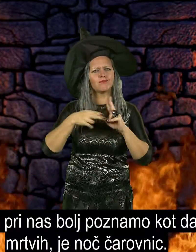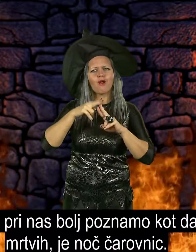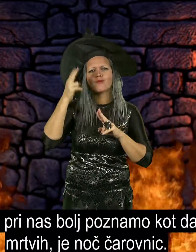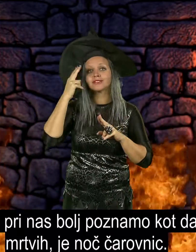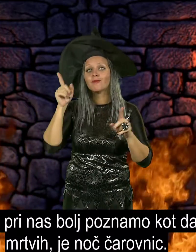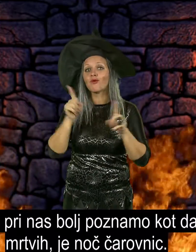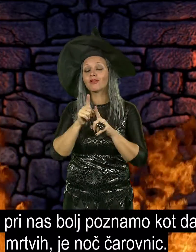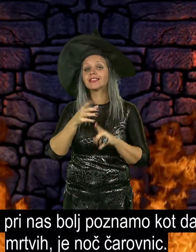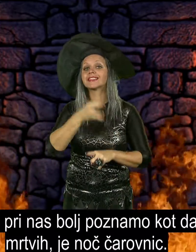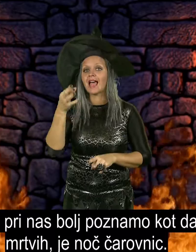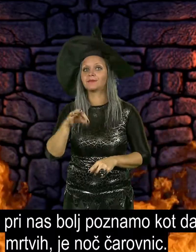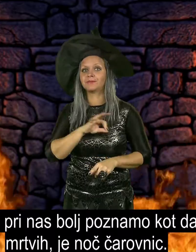noč čarovnic.